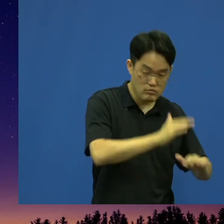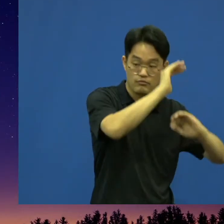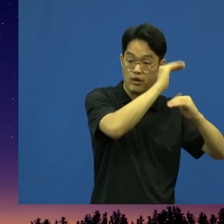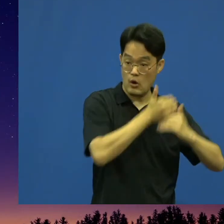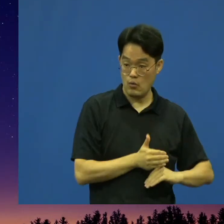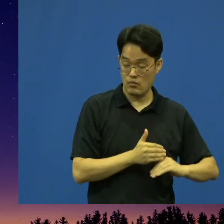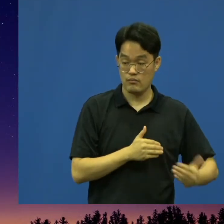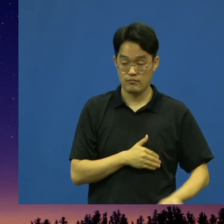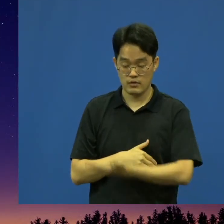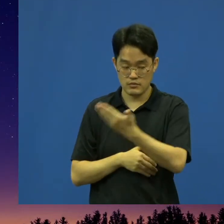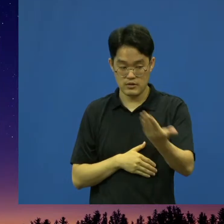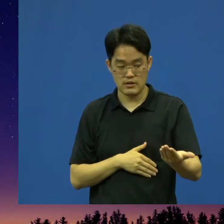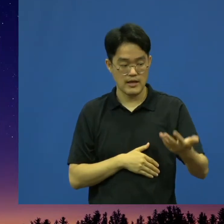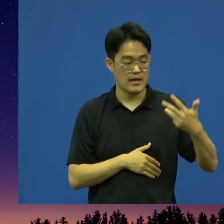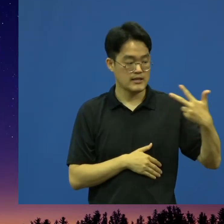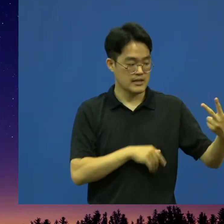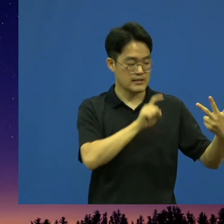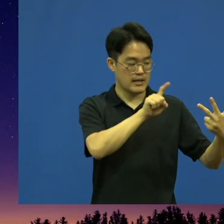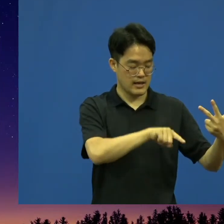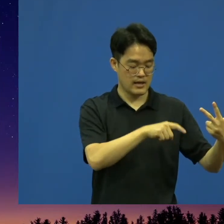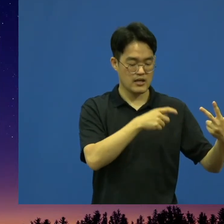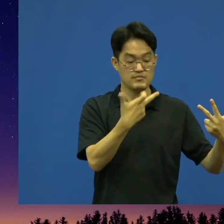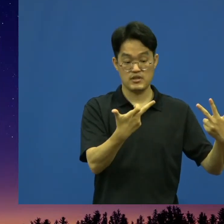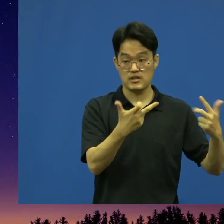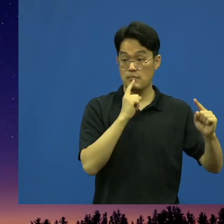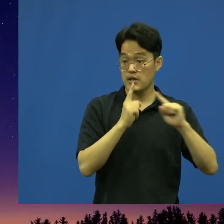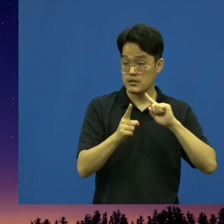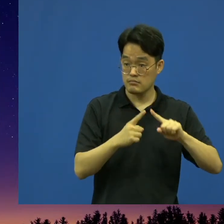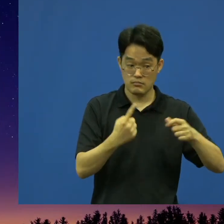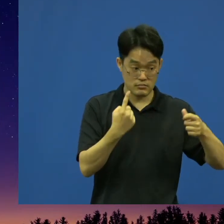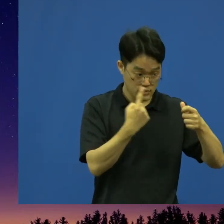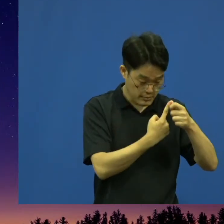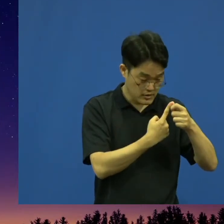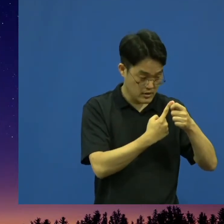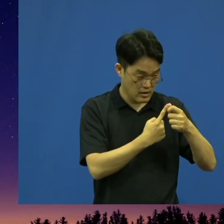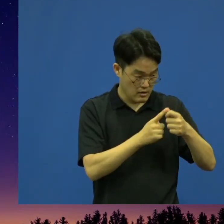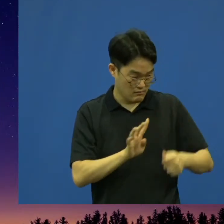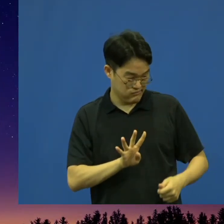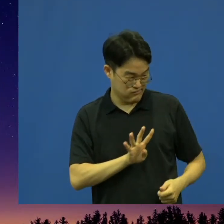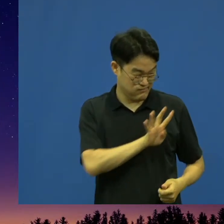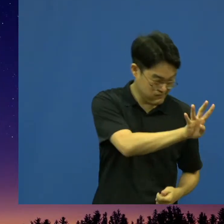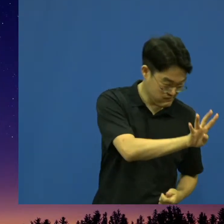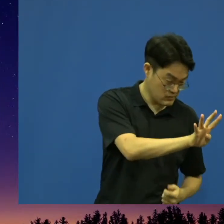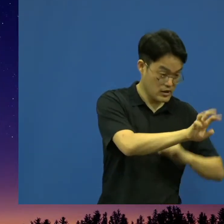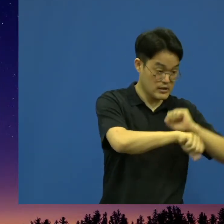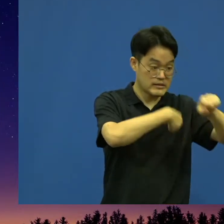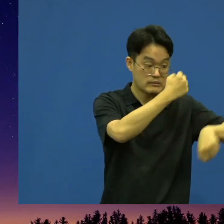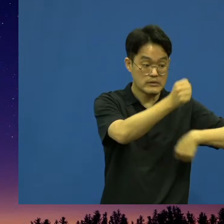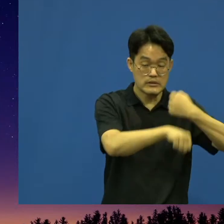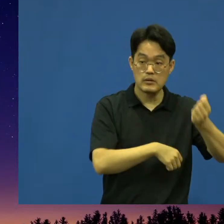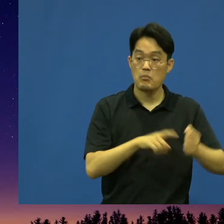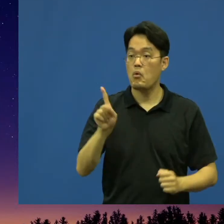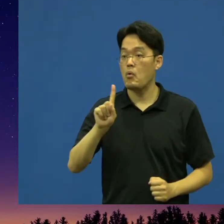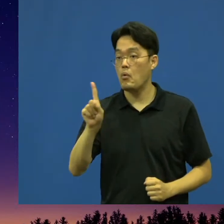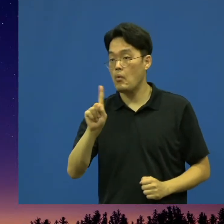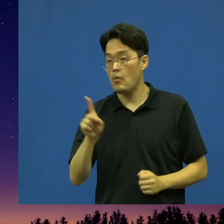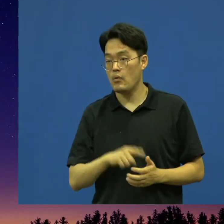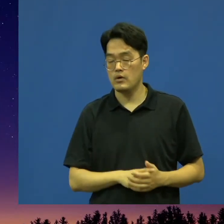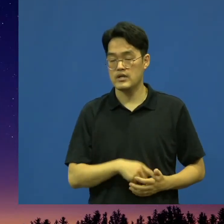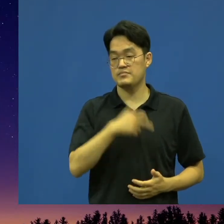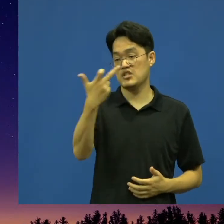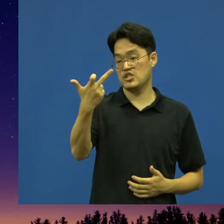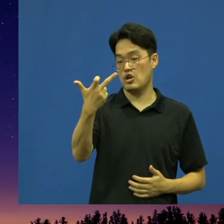보십시오. 첫 번째 등장하는 네 짐승의 환상에 네 짐승은 뭐라고 해석했냐면,